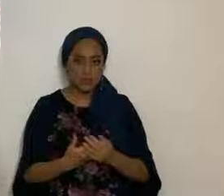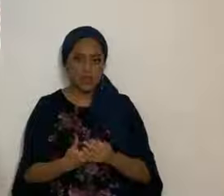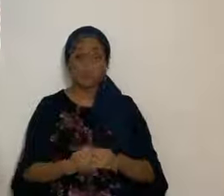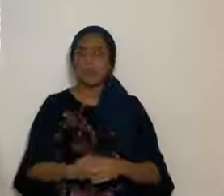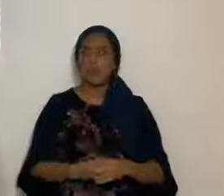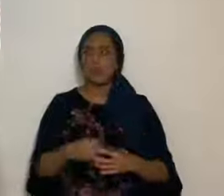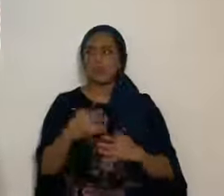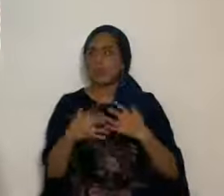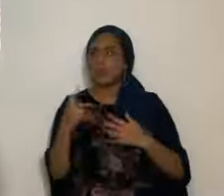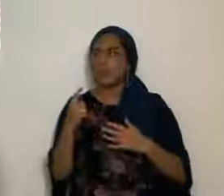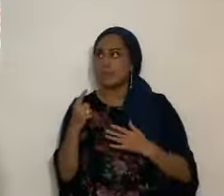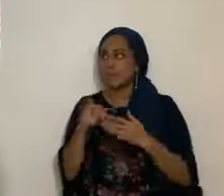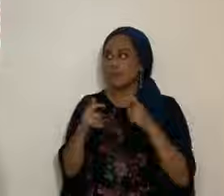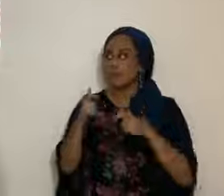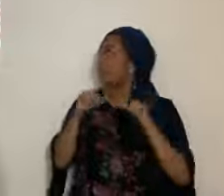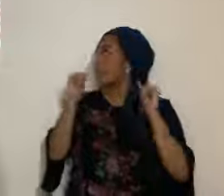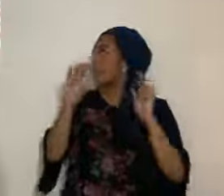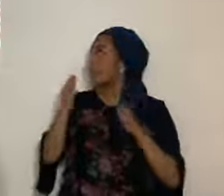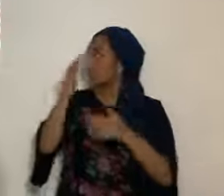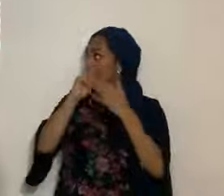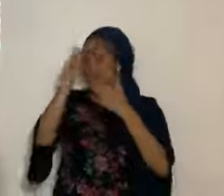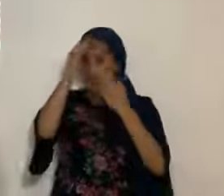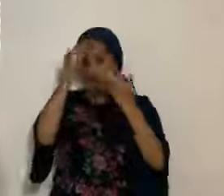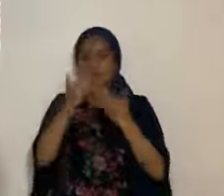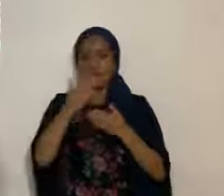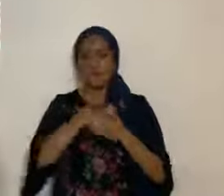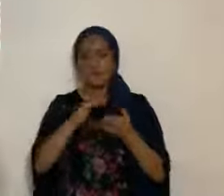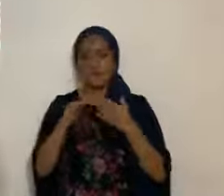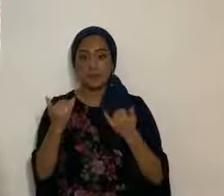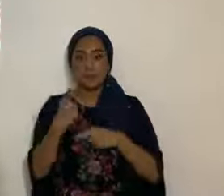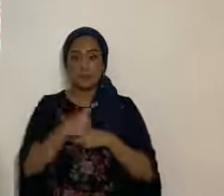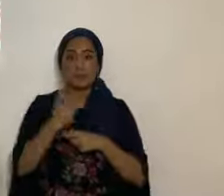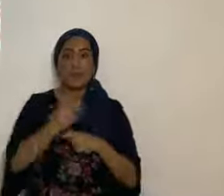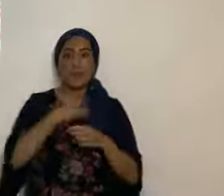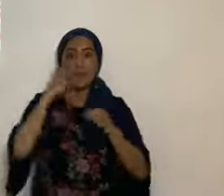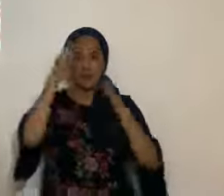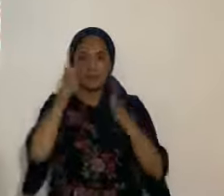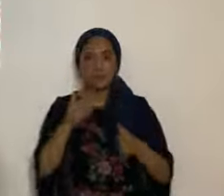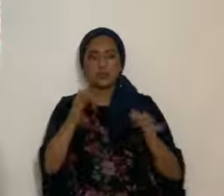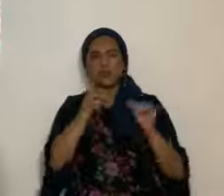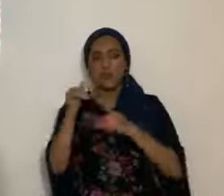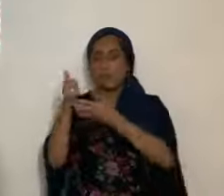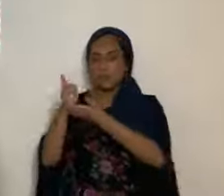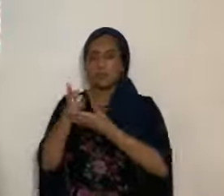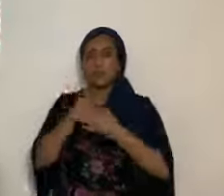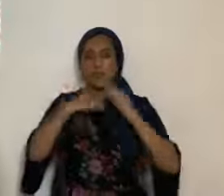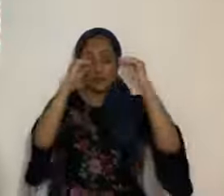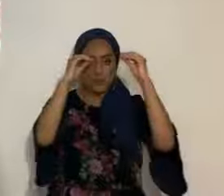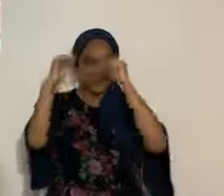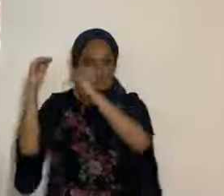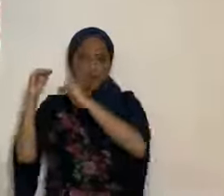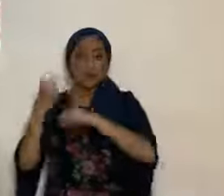algo que es una bendición que el Eterno nos está permitiendo ahorita, que nuestros amados Rohim también nos estén ministrando, porque aprendemos de todos.